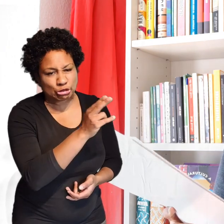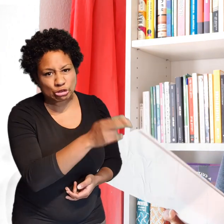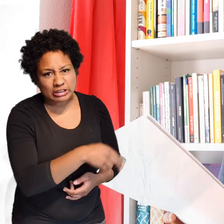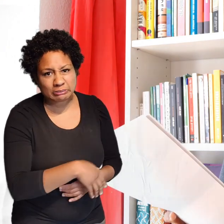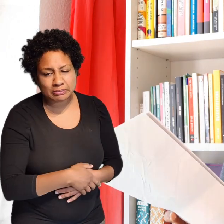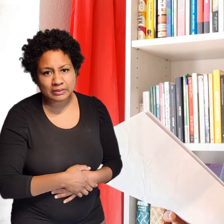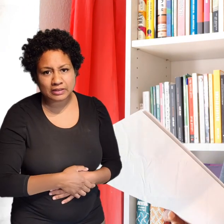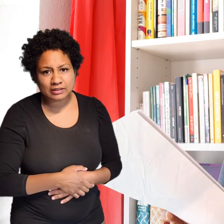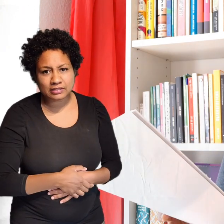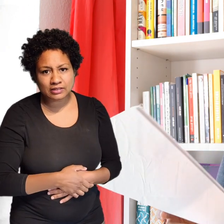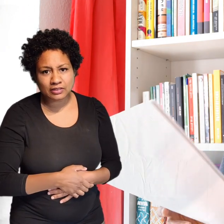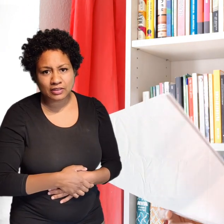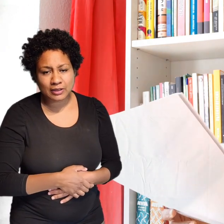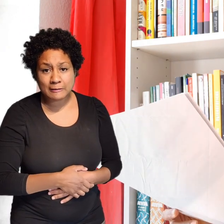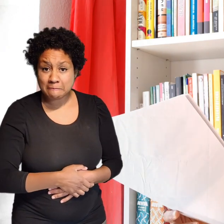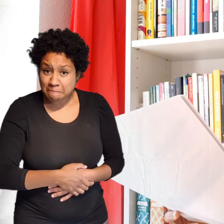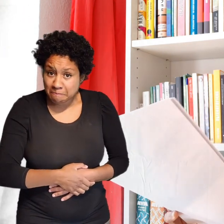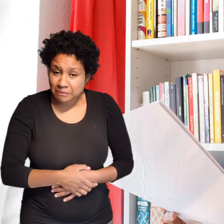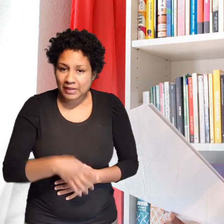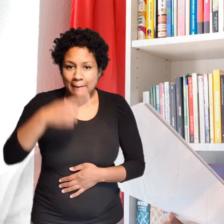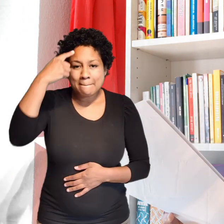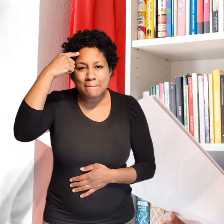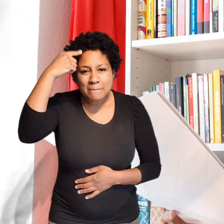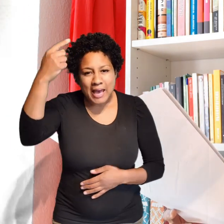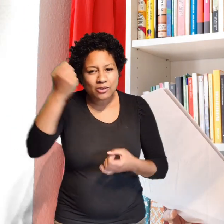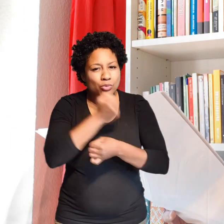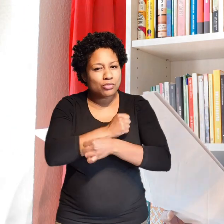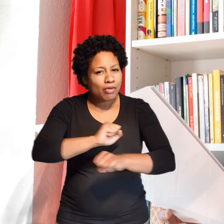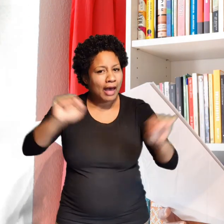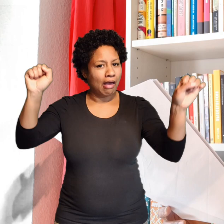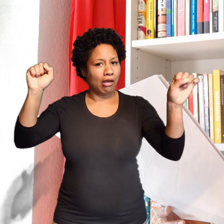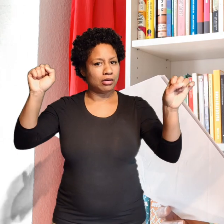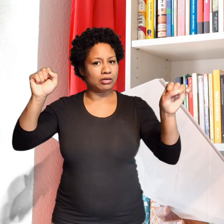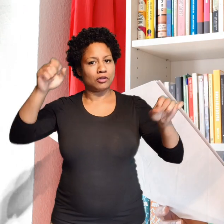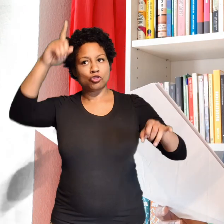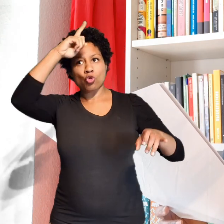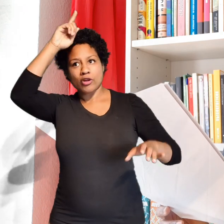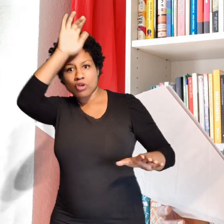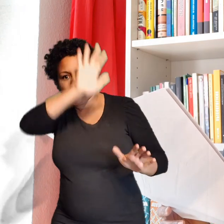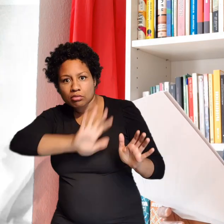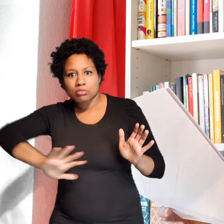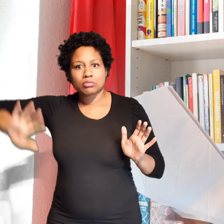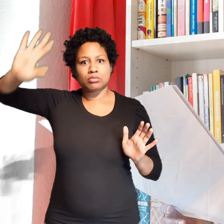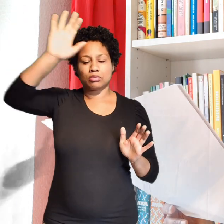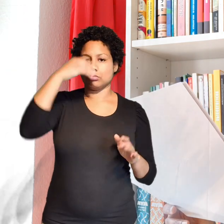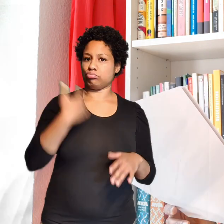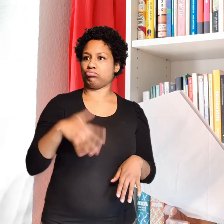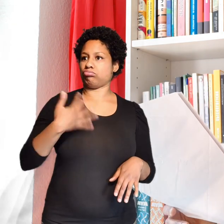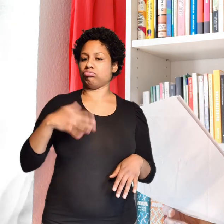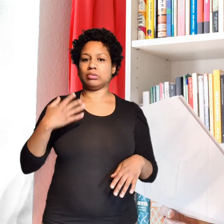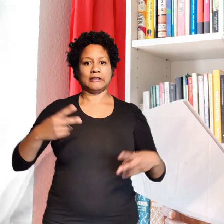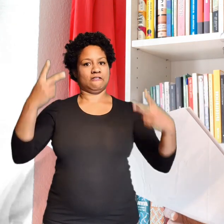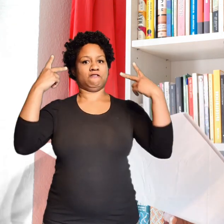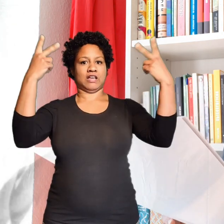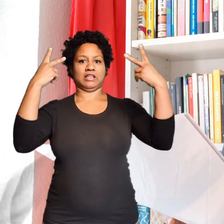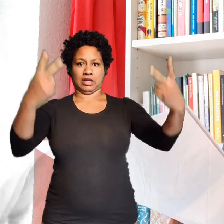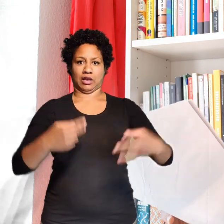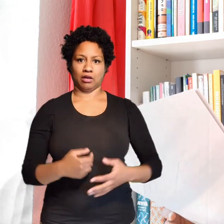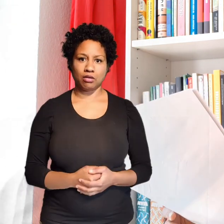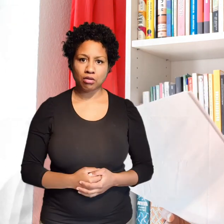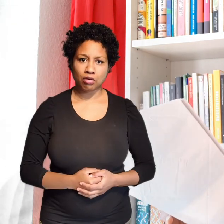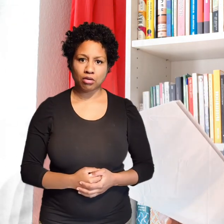absolut recht. Die Meinungsfreiheit ist im gesamten deutschsprachigen Raum ein hohes Gut. Sie ist eines